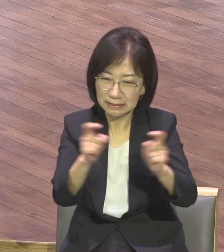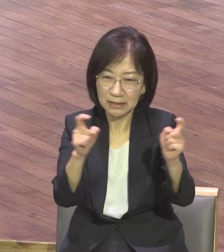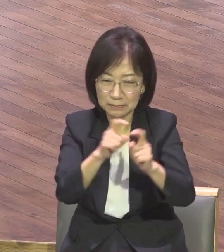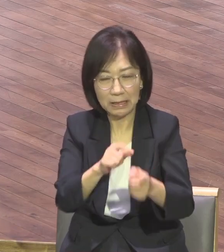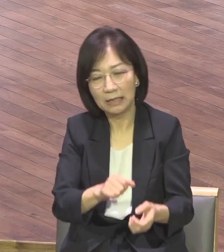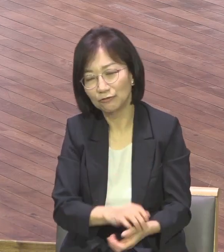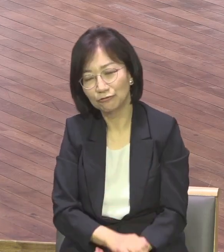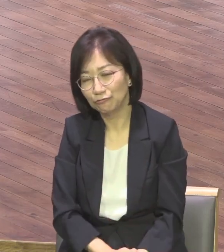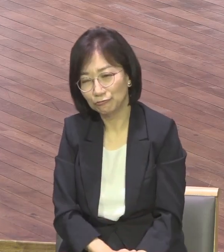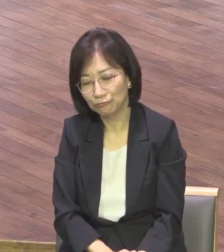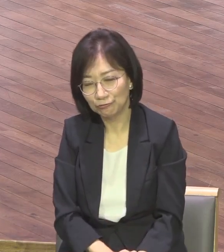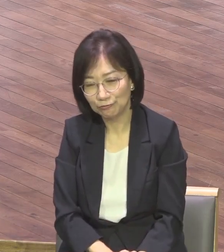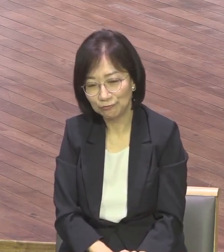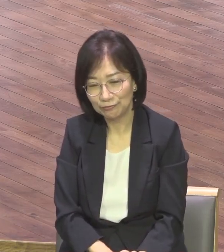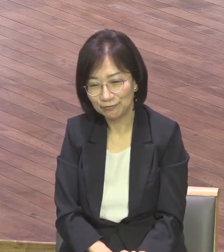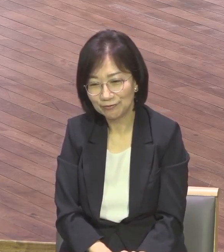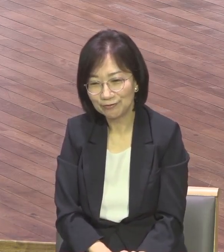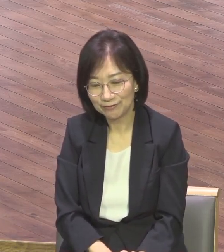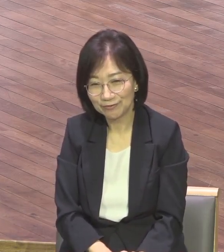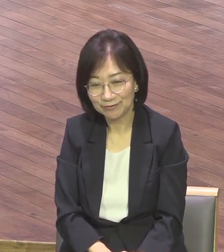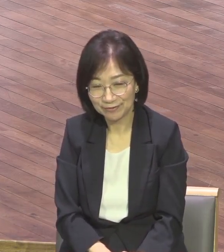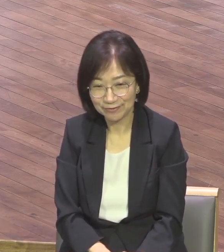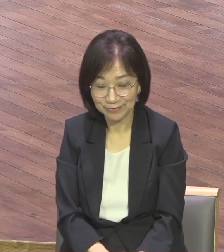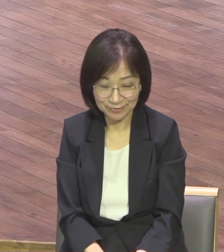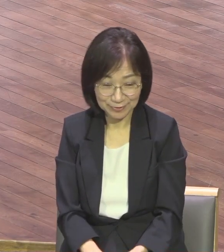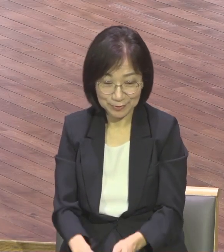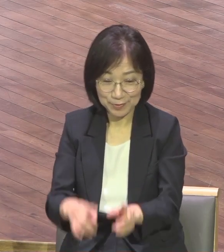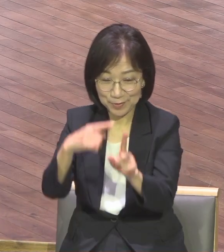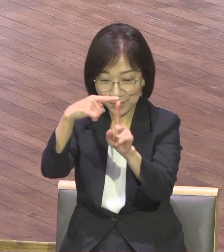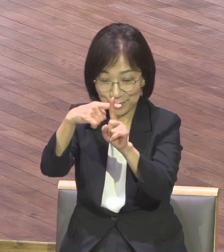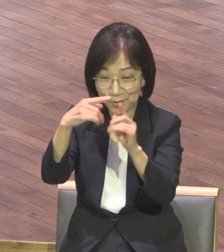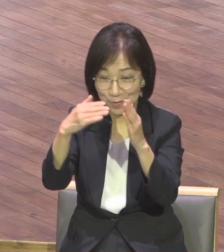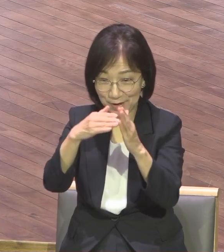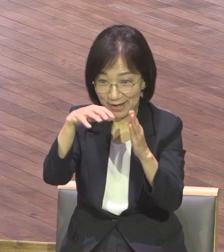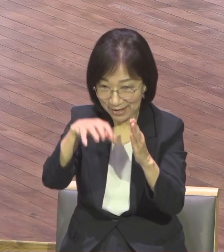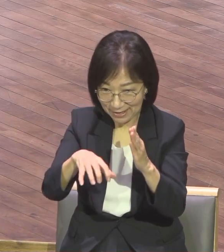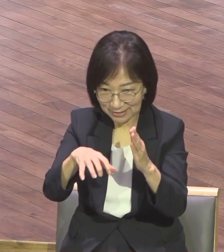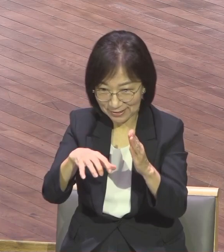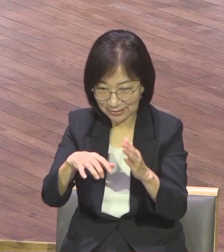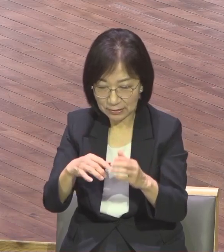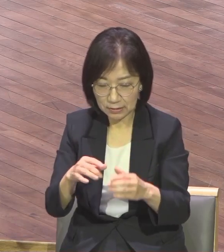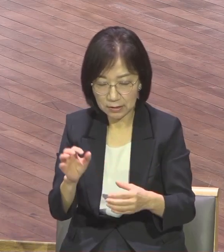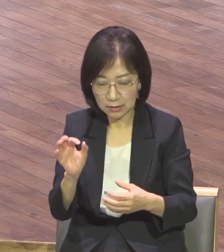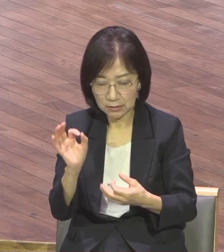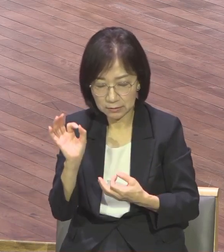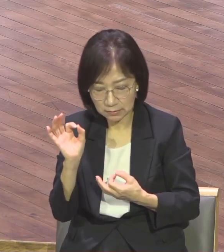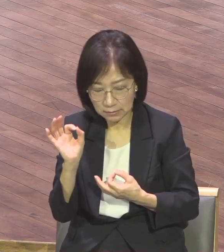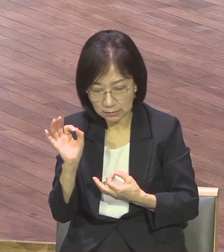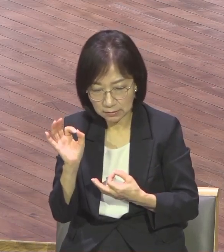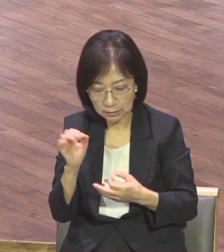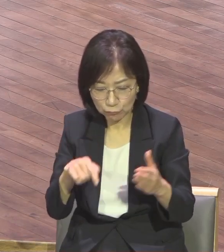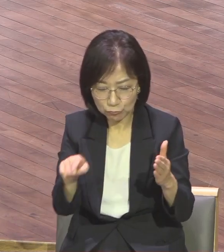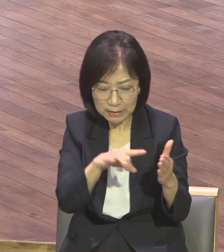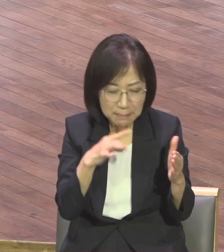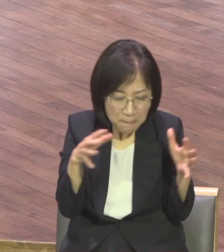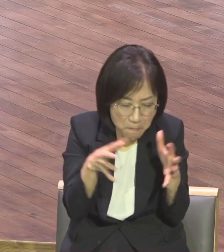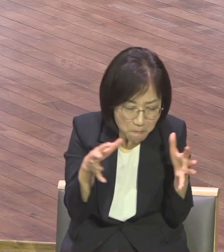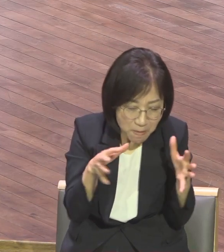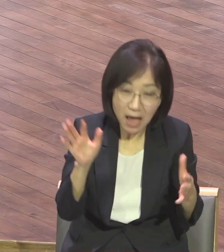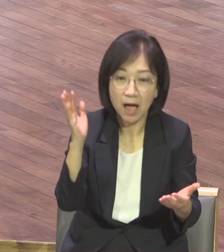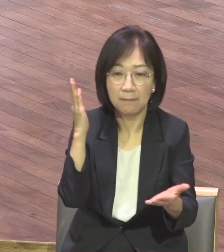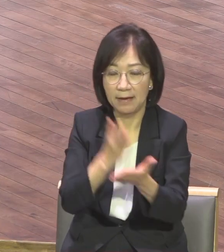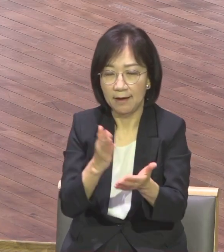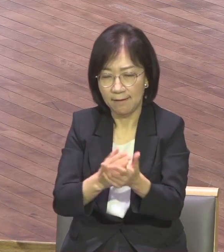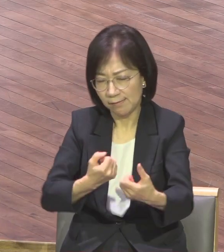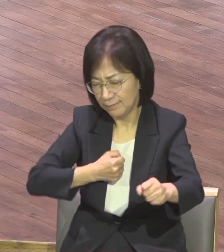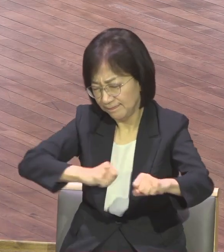교회는요 생명적 변화와 역동이라는 무브먼트 상태가 돼. 무브먼트 움직여야 돼. 그 핵심